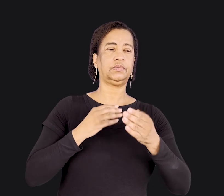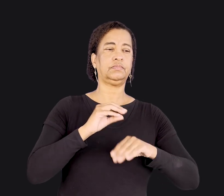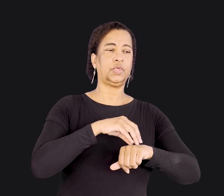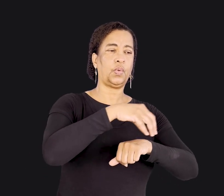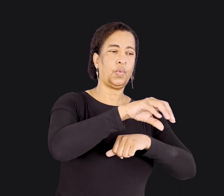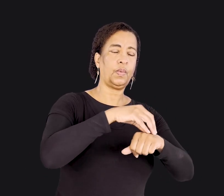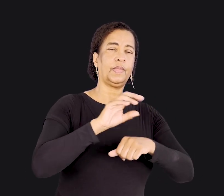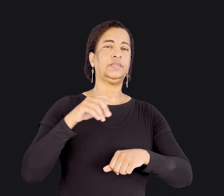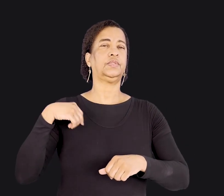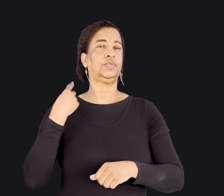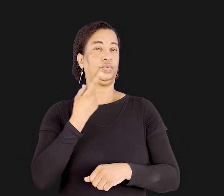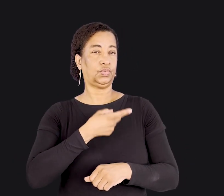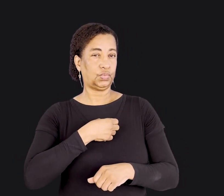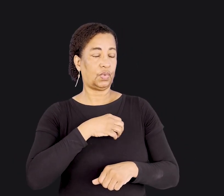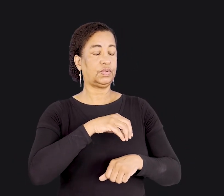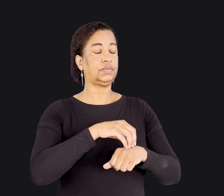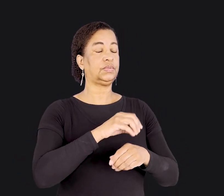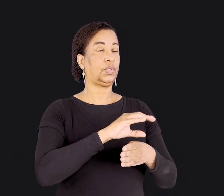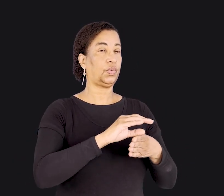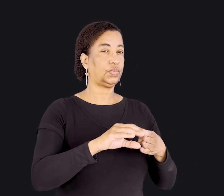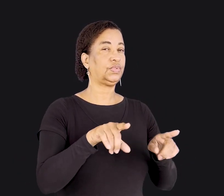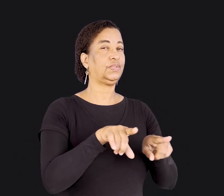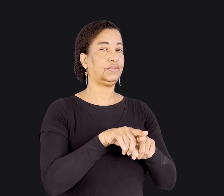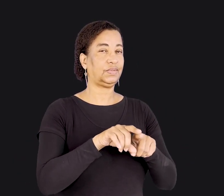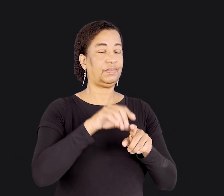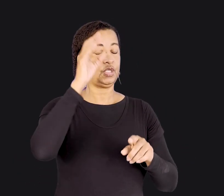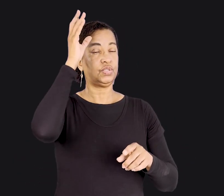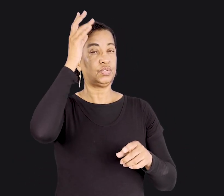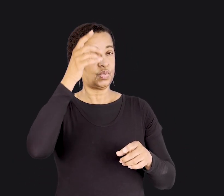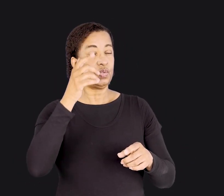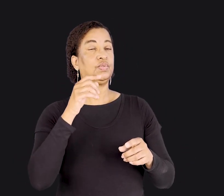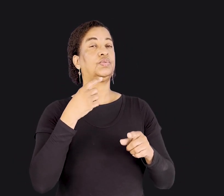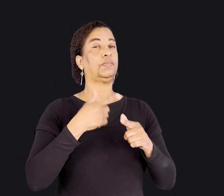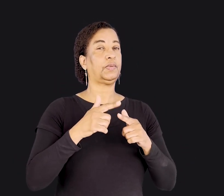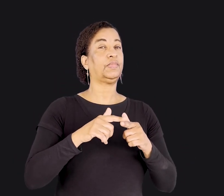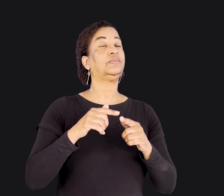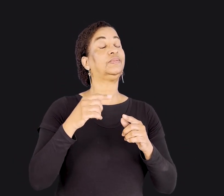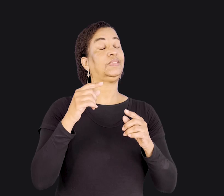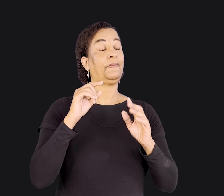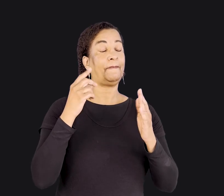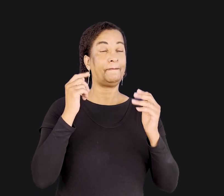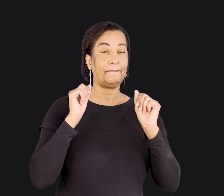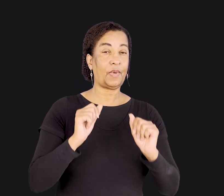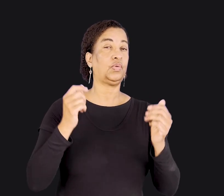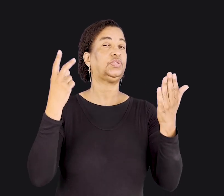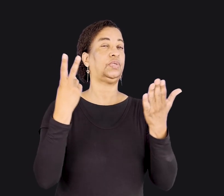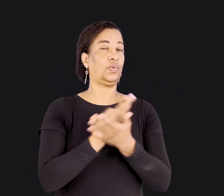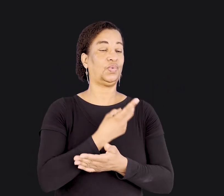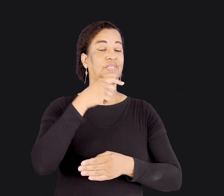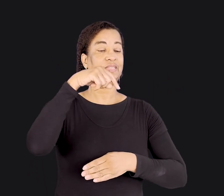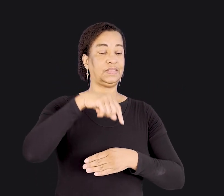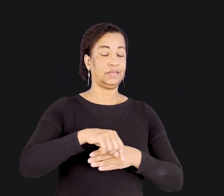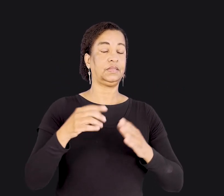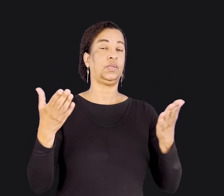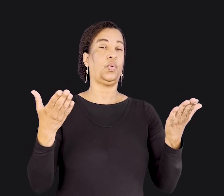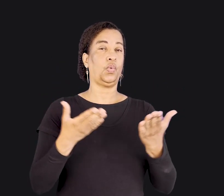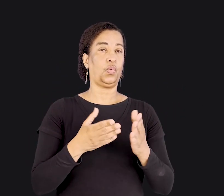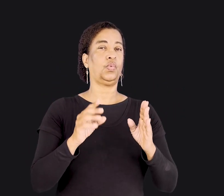também soluções gerais para os problemas daquela igreja que podem ser enfrentados por nossas igrejas hoje. Os problemas